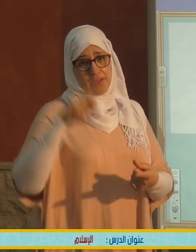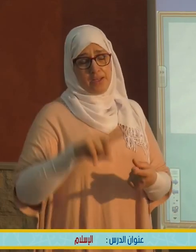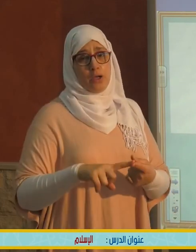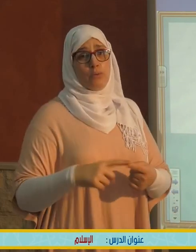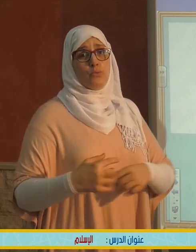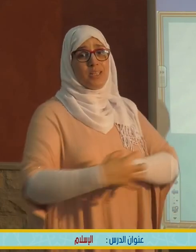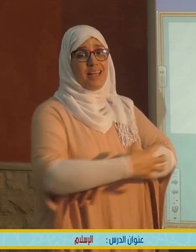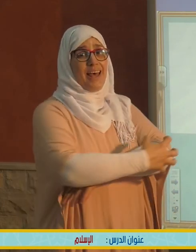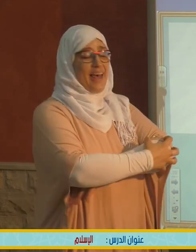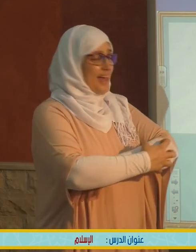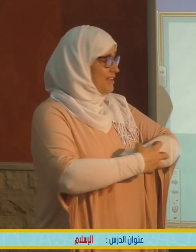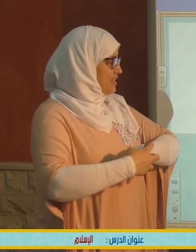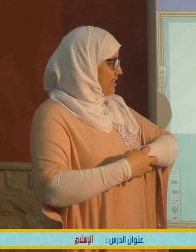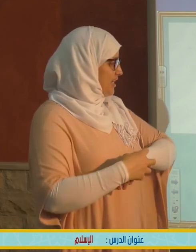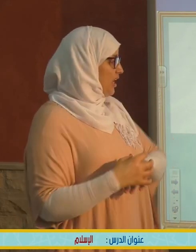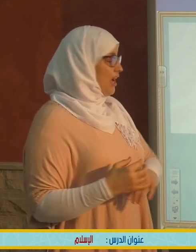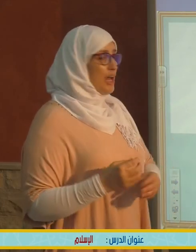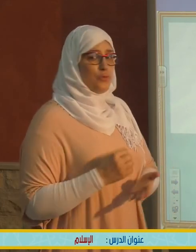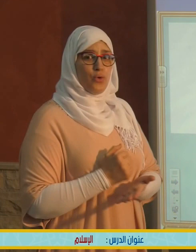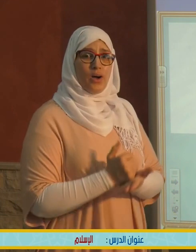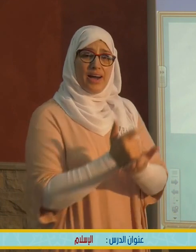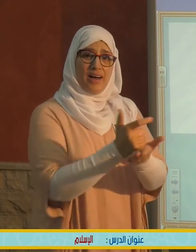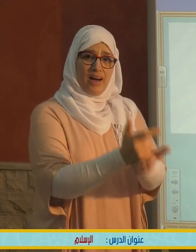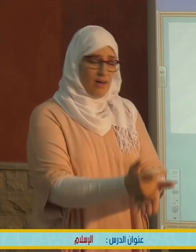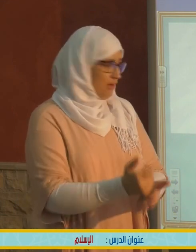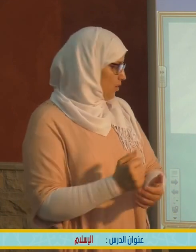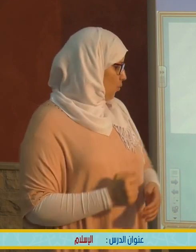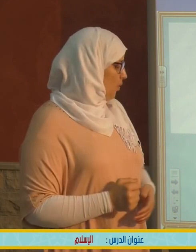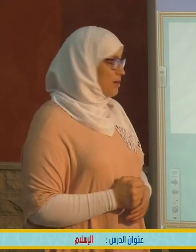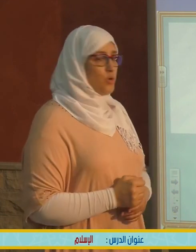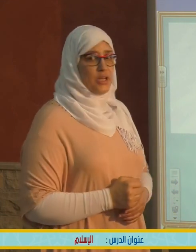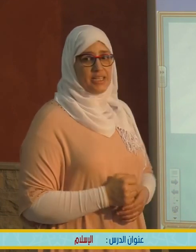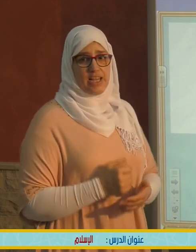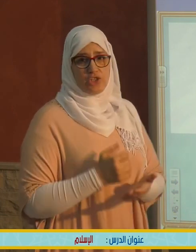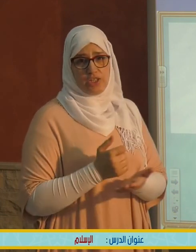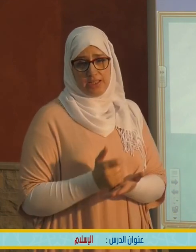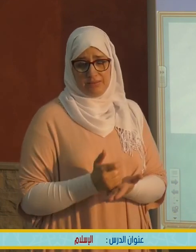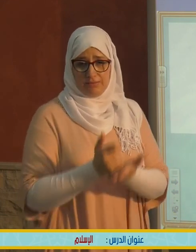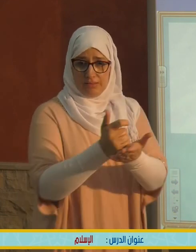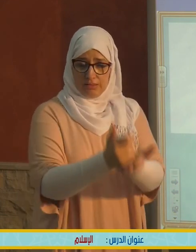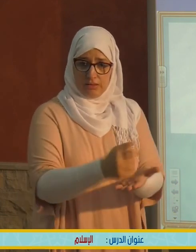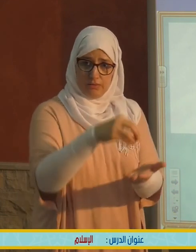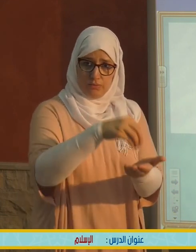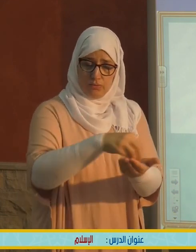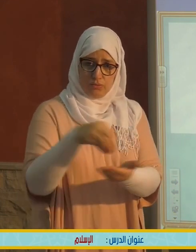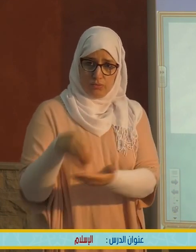بهدف مساعدة الفقراء والمحتاجين.